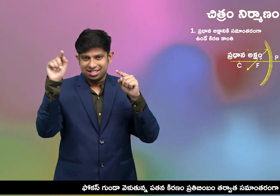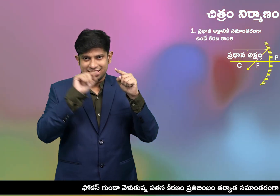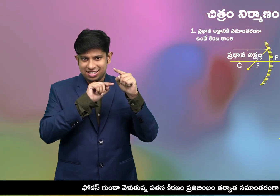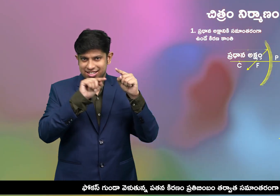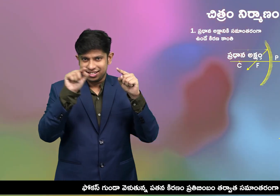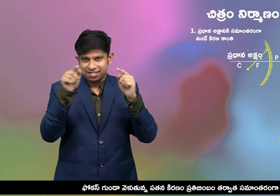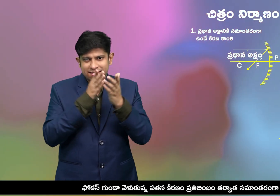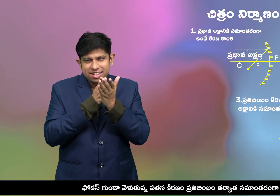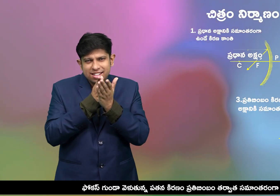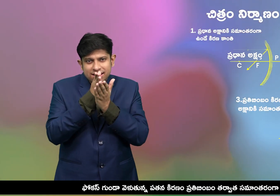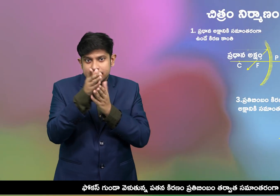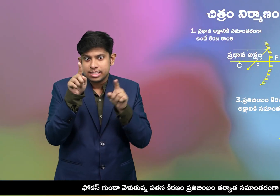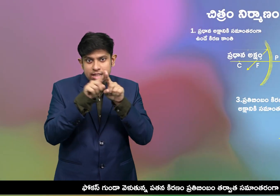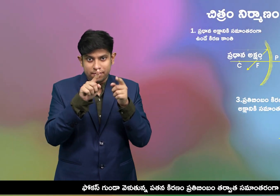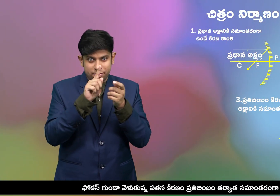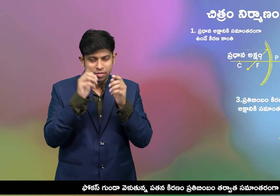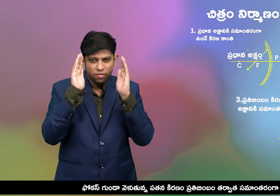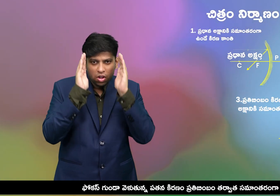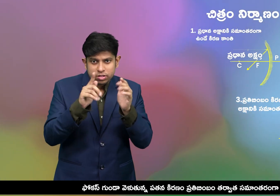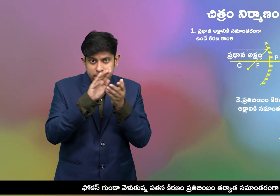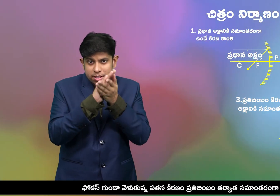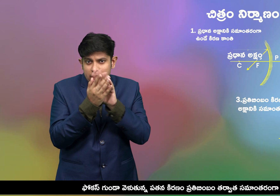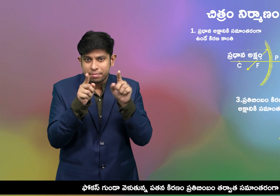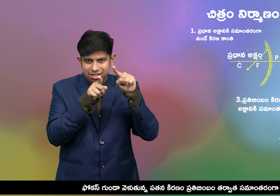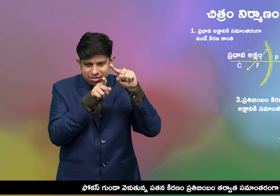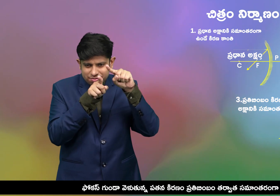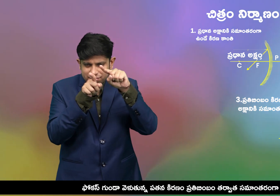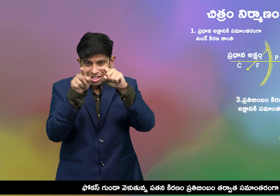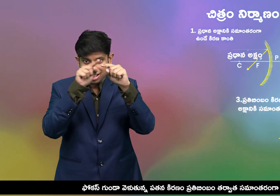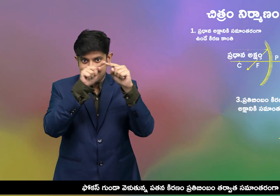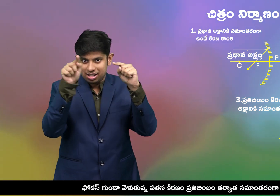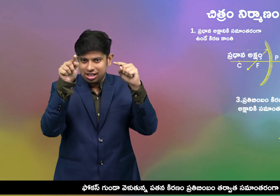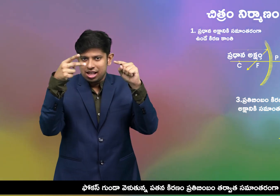ఫోకస్ గుండా వెళుతున్న పతన కిరణం ప్రతిబింబం తర్వాత సమాంతరంగా మారుతుంది.